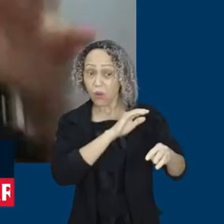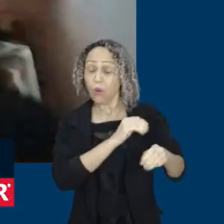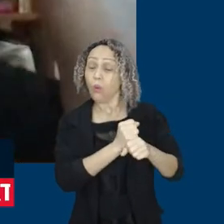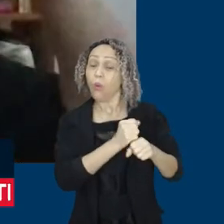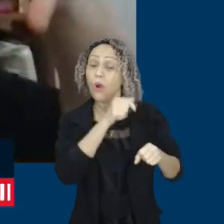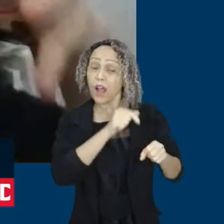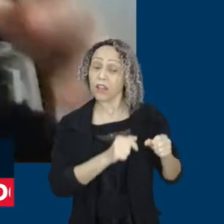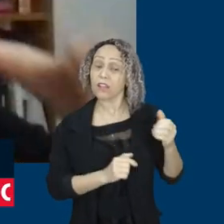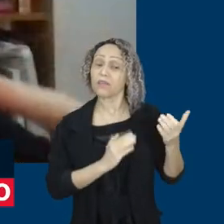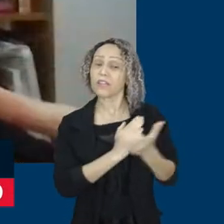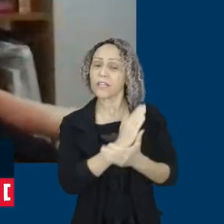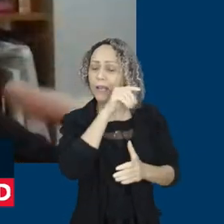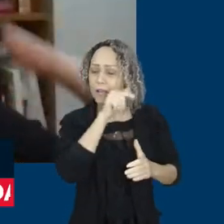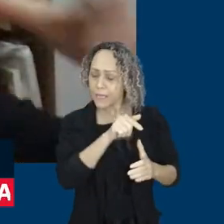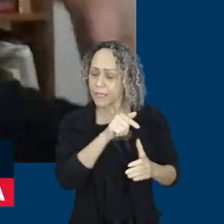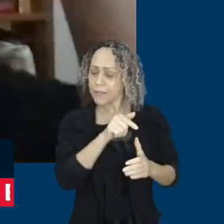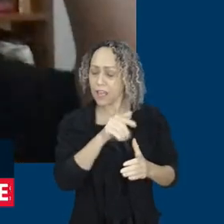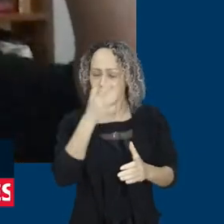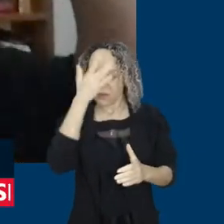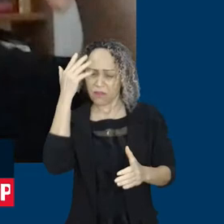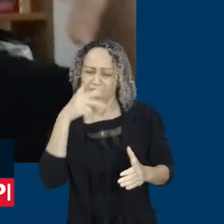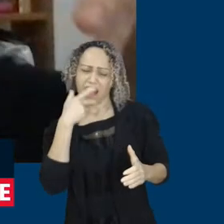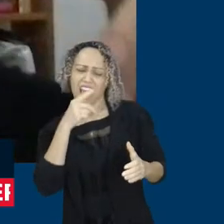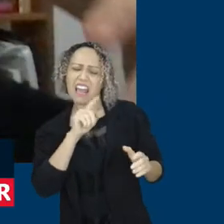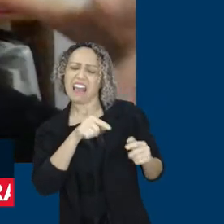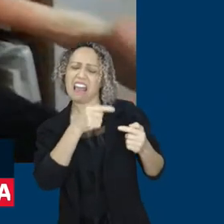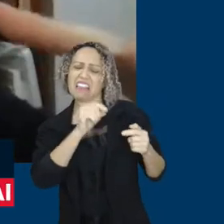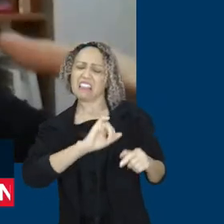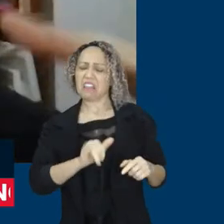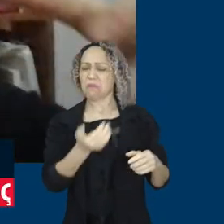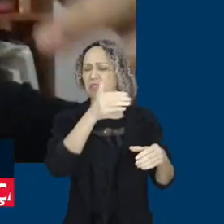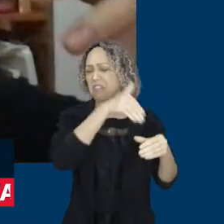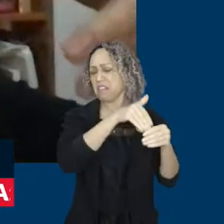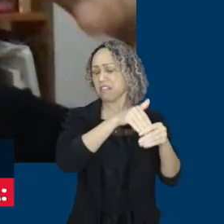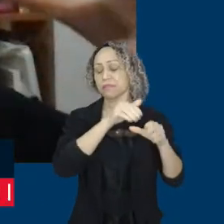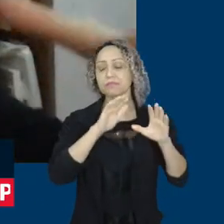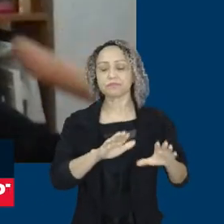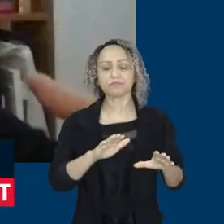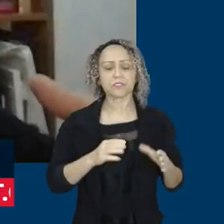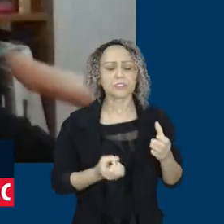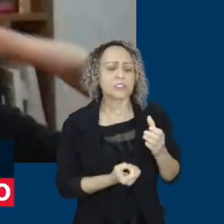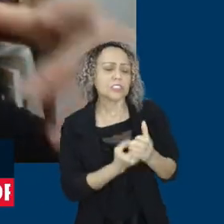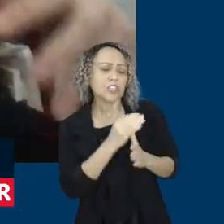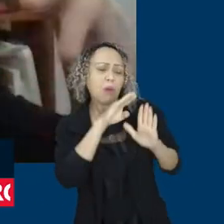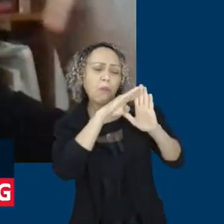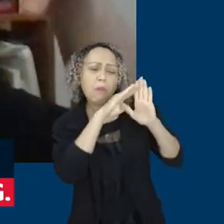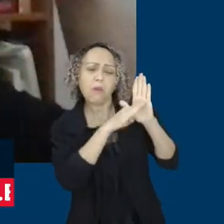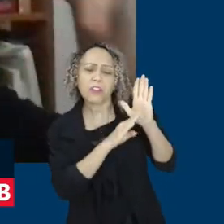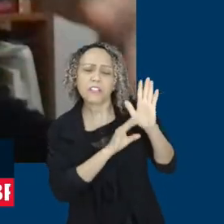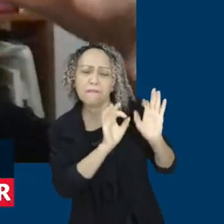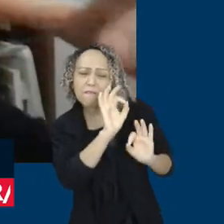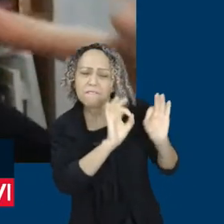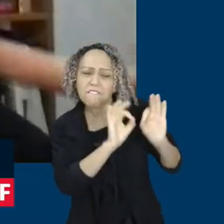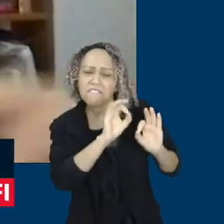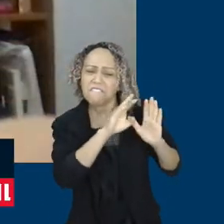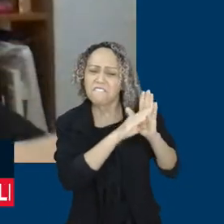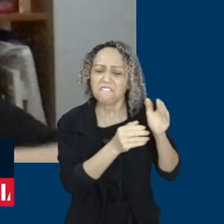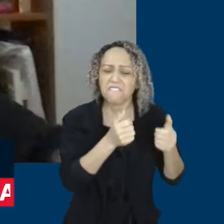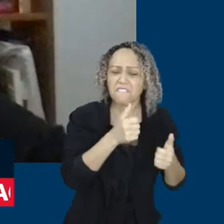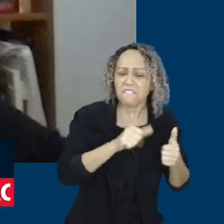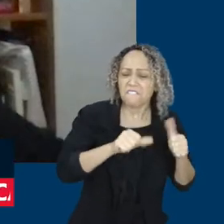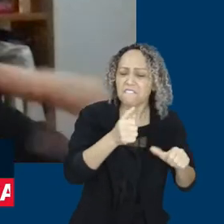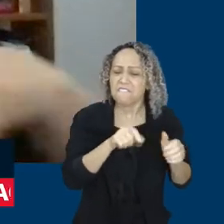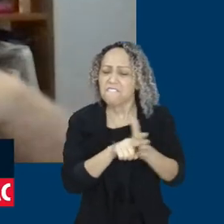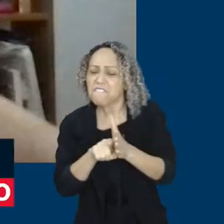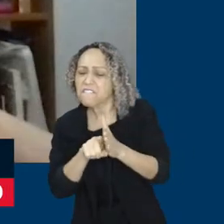Então, nós montamos um programa, organizamos um programa com diagnóstico, em parceria com